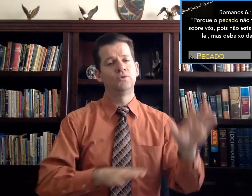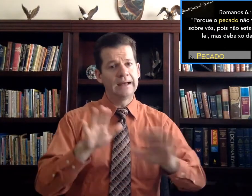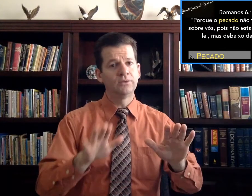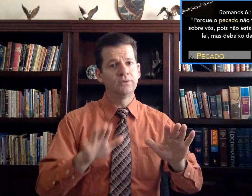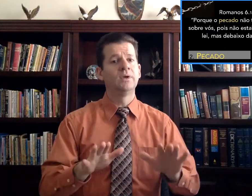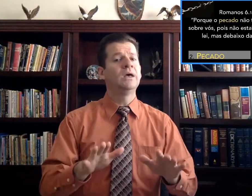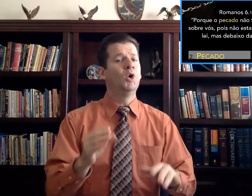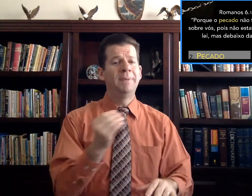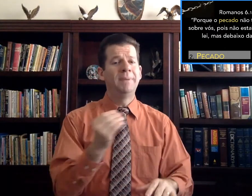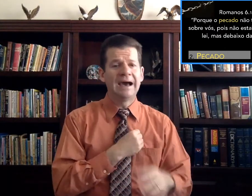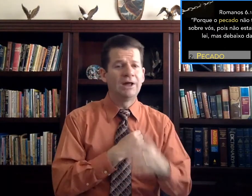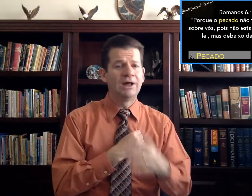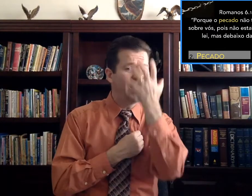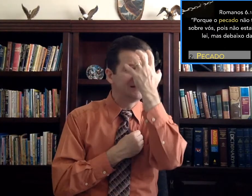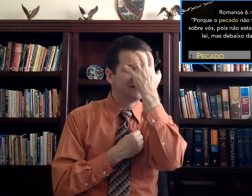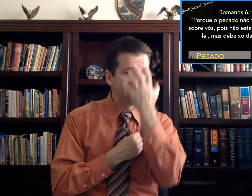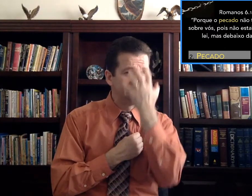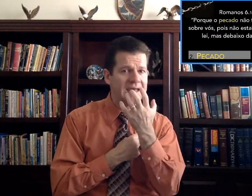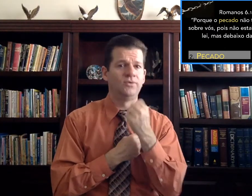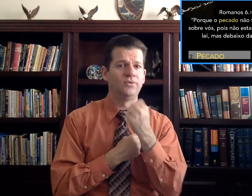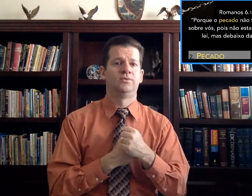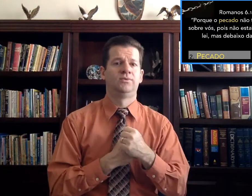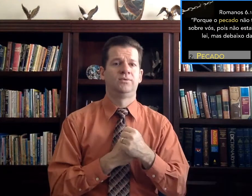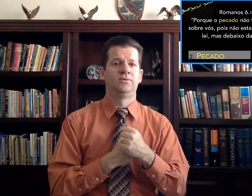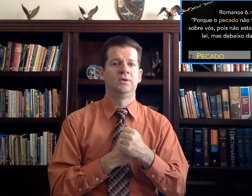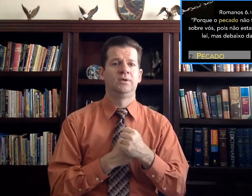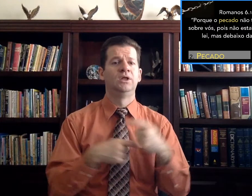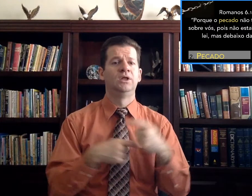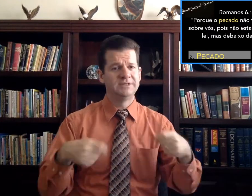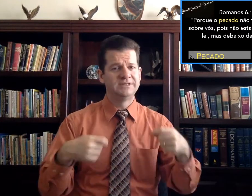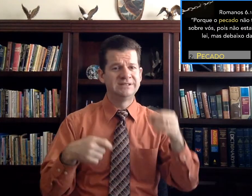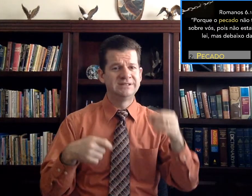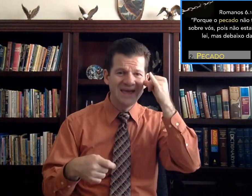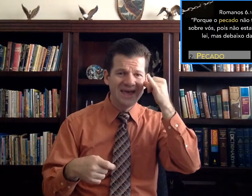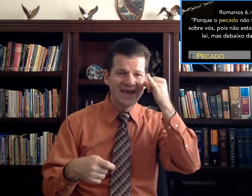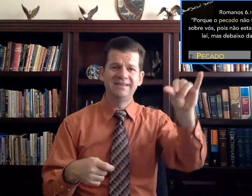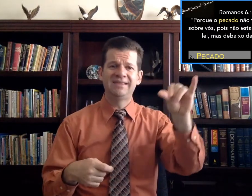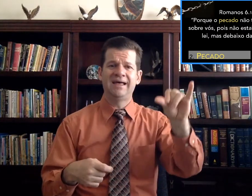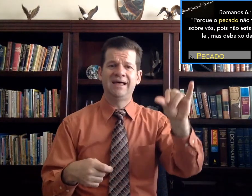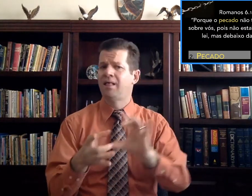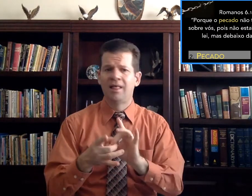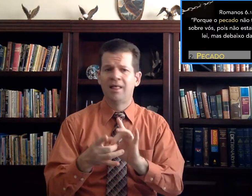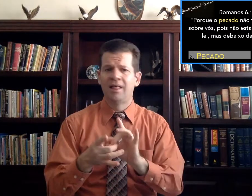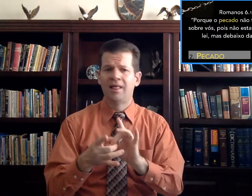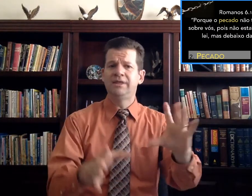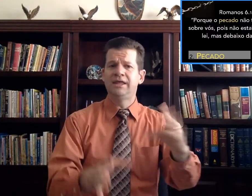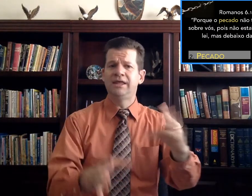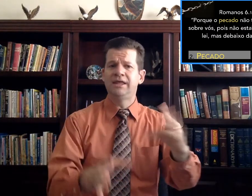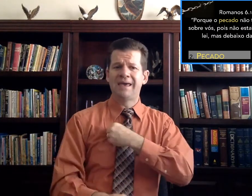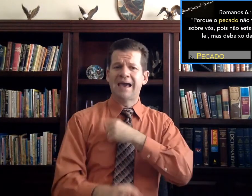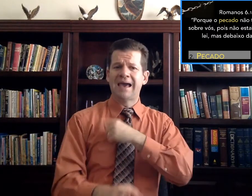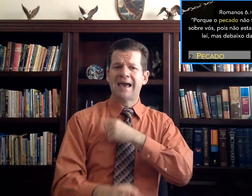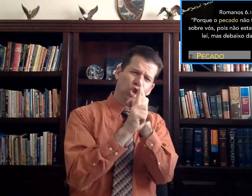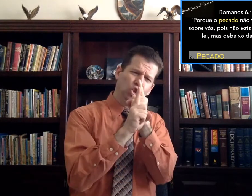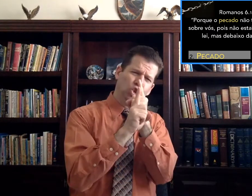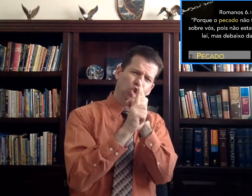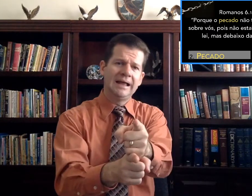cuidado, o pecado é sério. Nós precisamos evitar. Não deixe o pecado